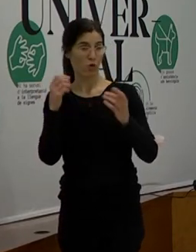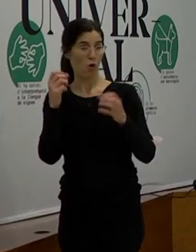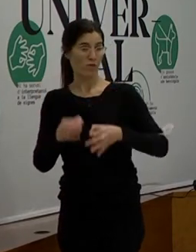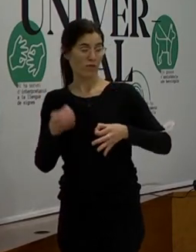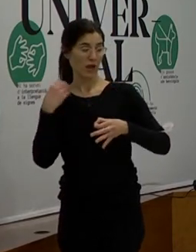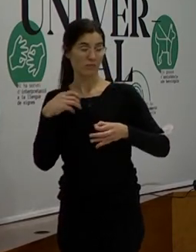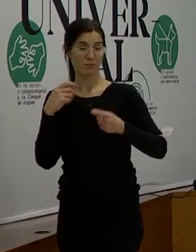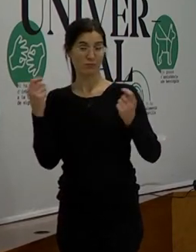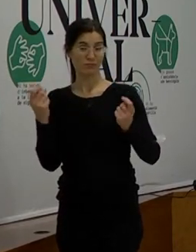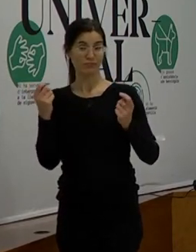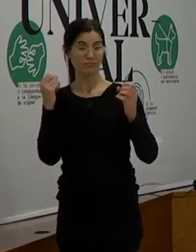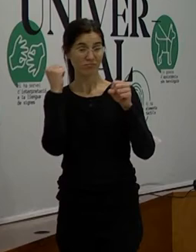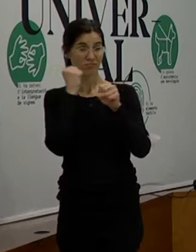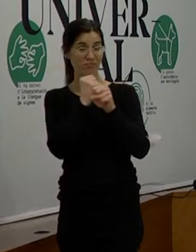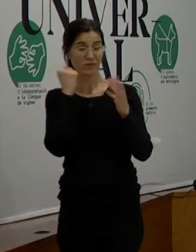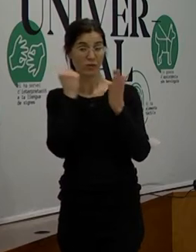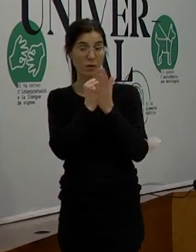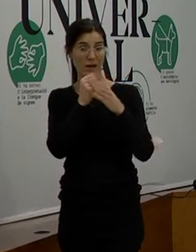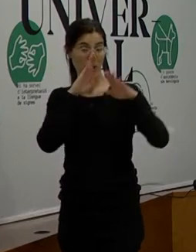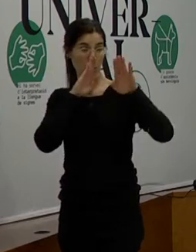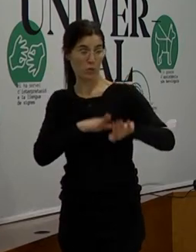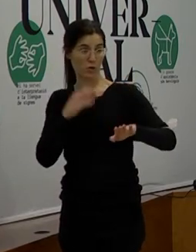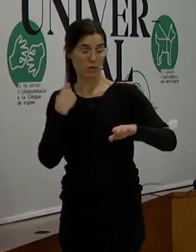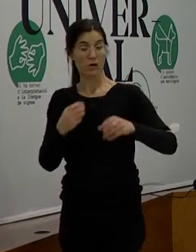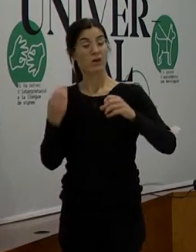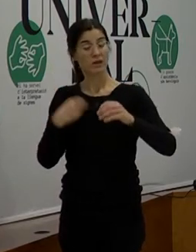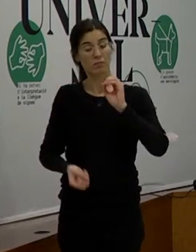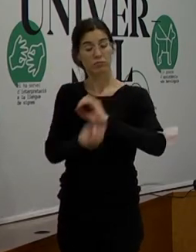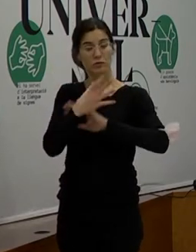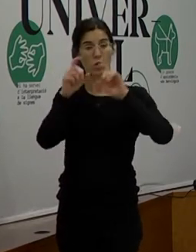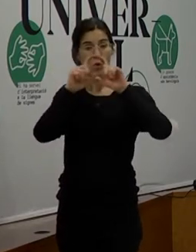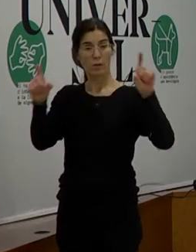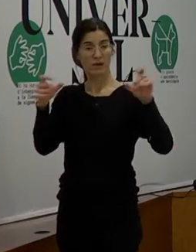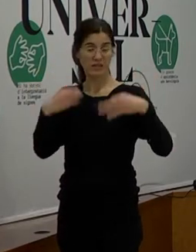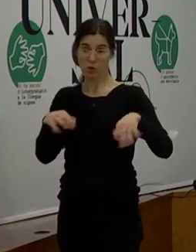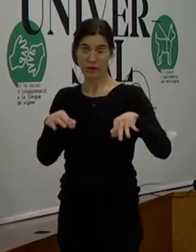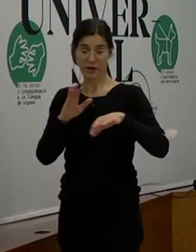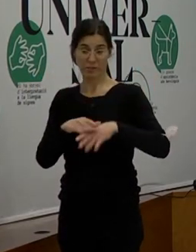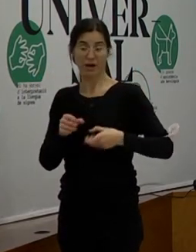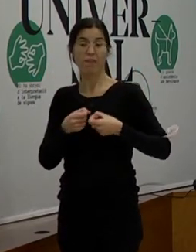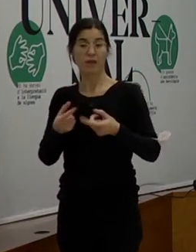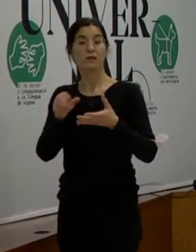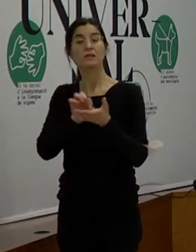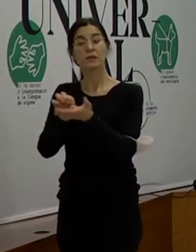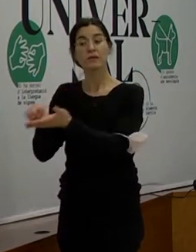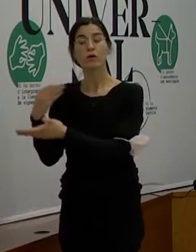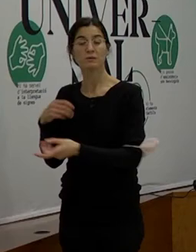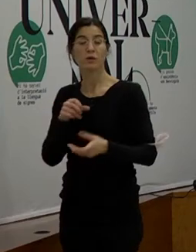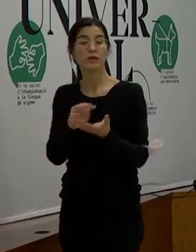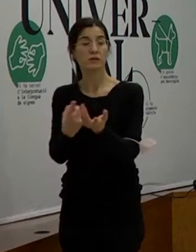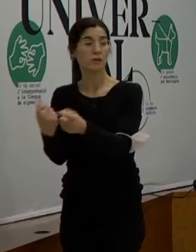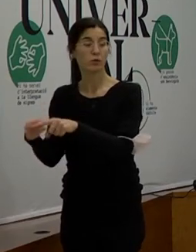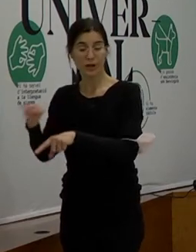han fet una empresa ordinària per poder donar servei a aquesta necessitat, perquè nosaltres com a